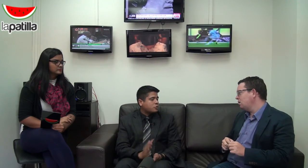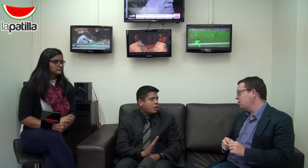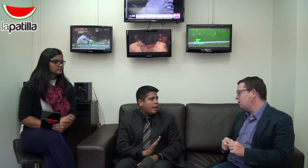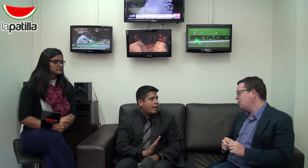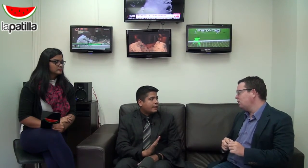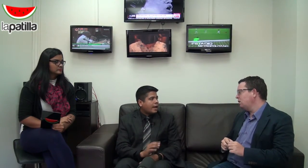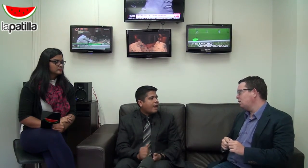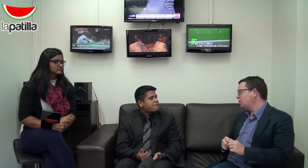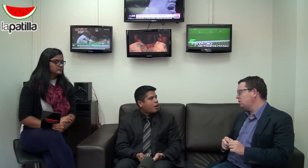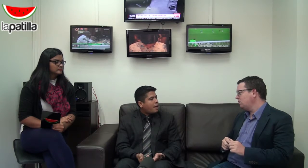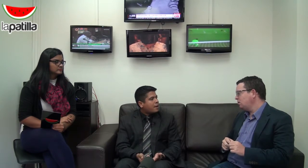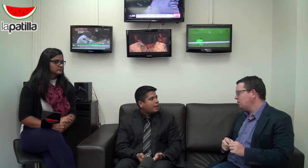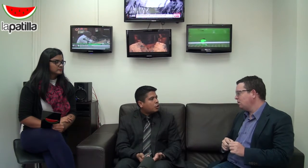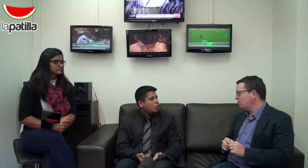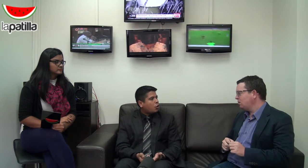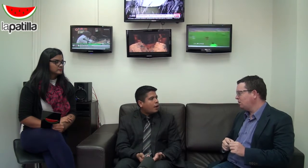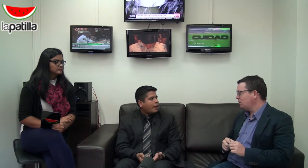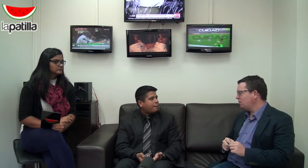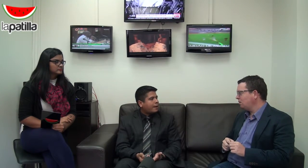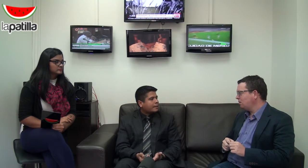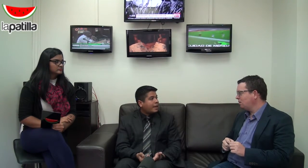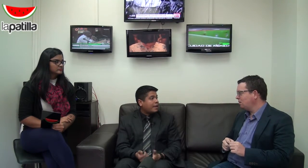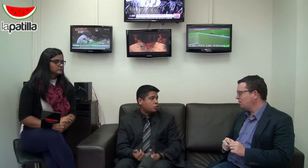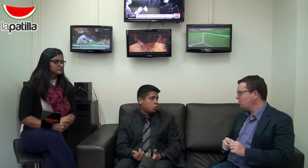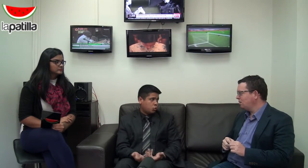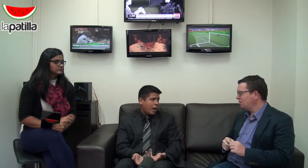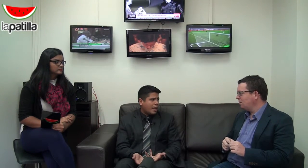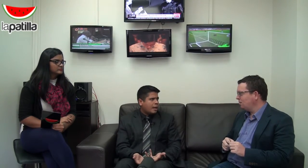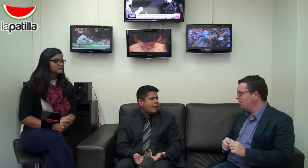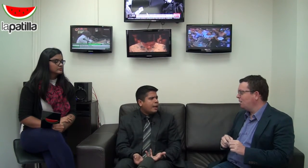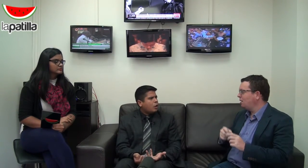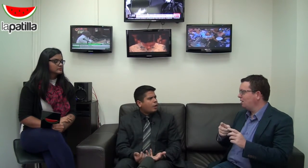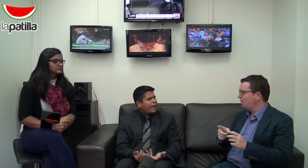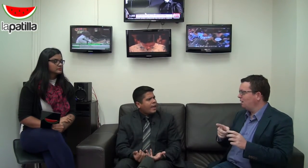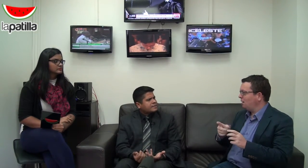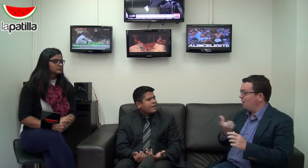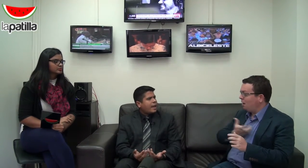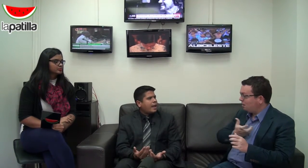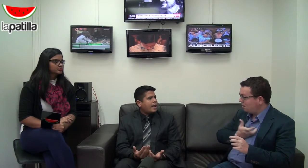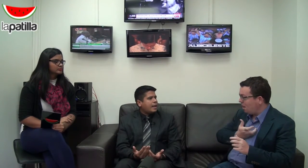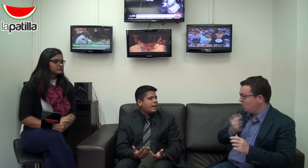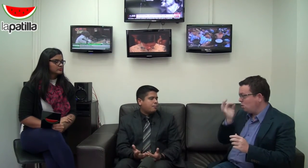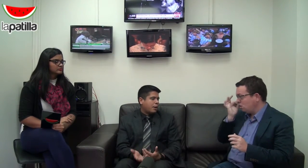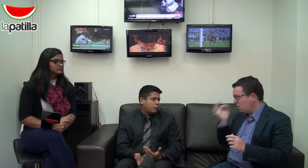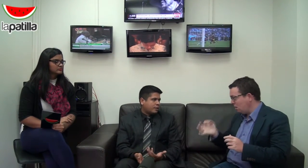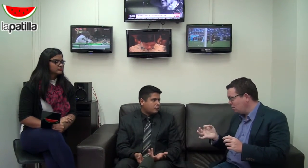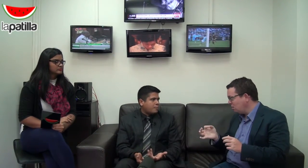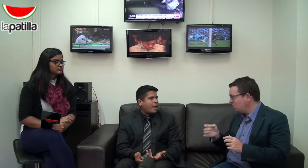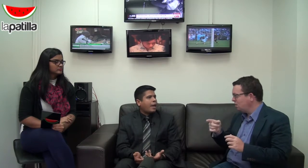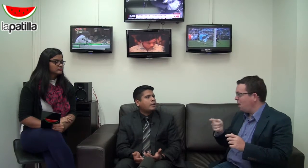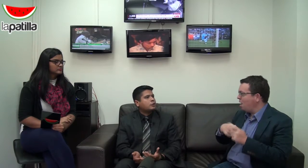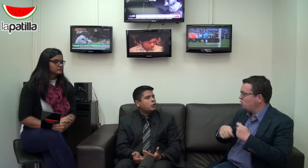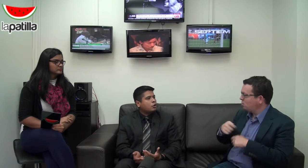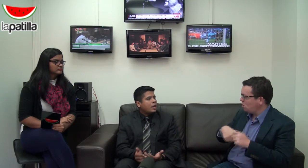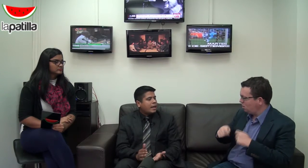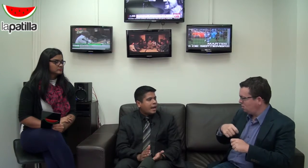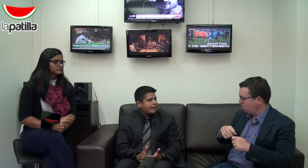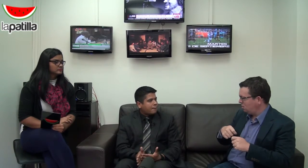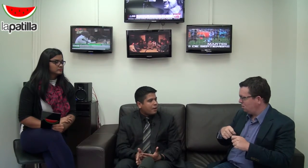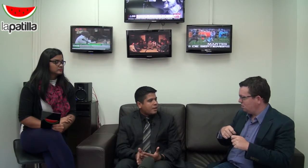están enfocadas más que todo en la parte estructural, en lo que es el puesto de estacionamiento, las rampas de